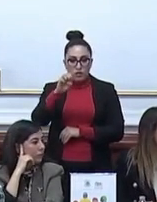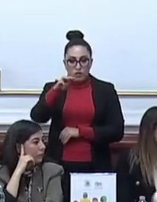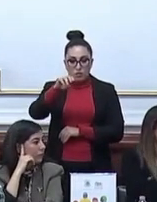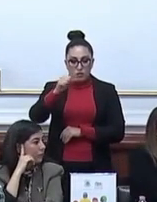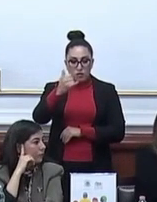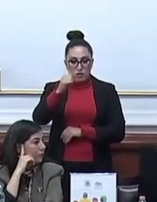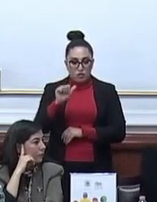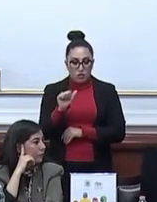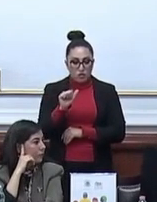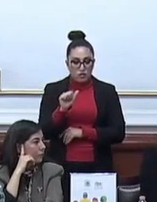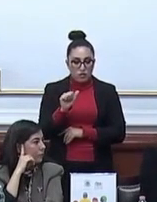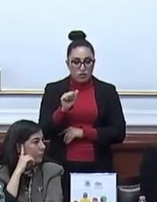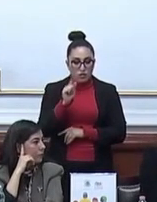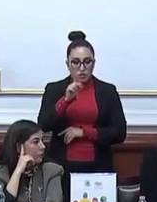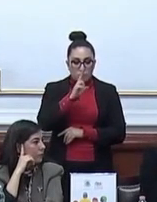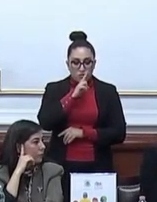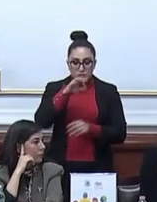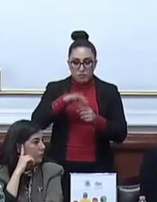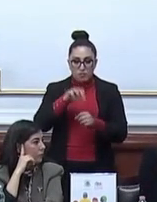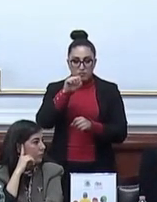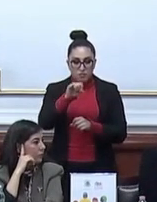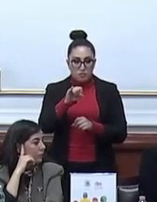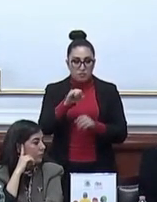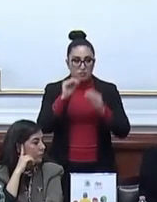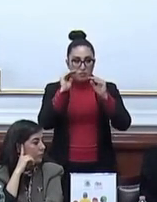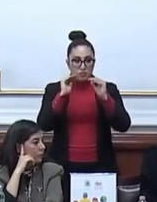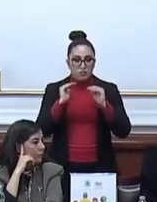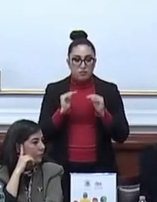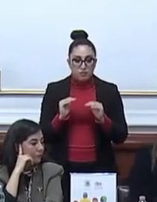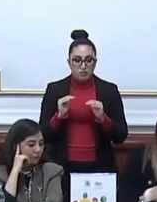Maya. Janet Guerrero, a favor.